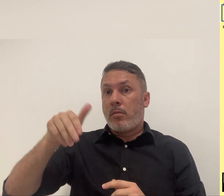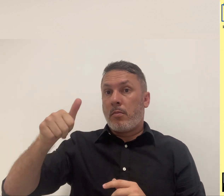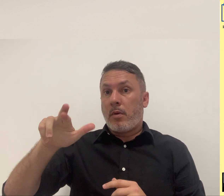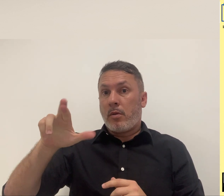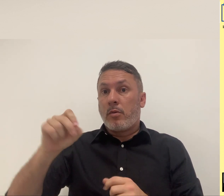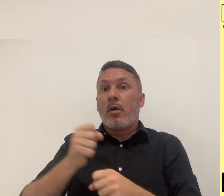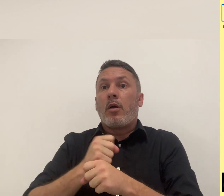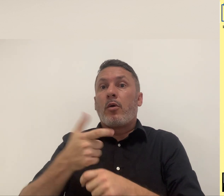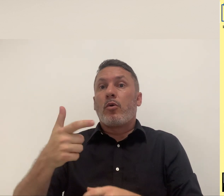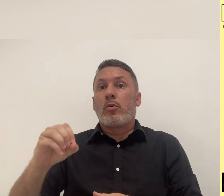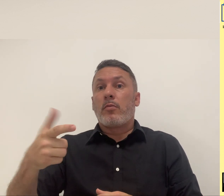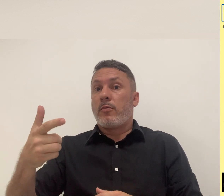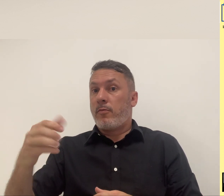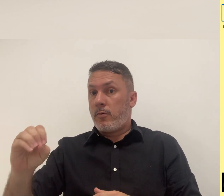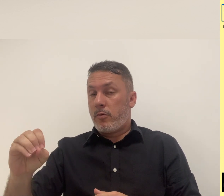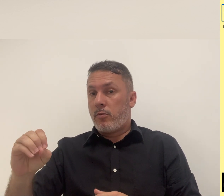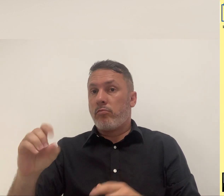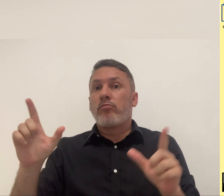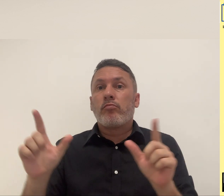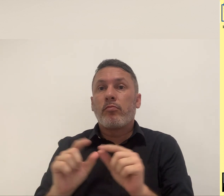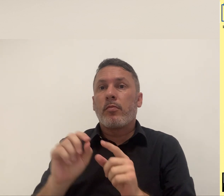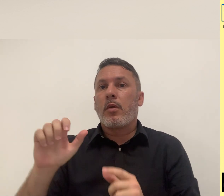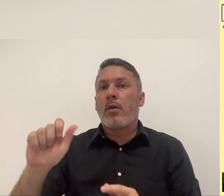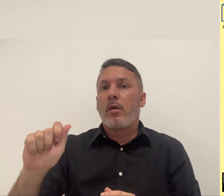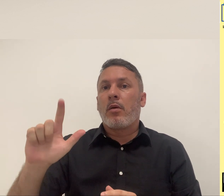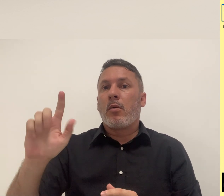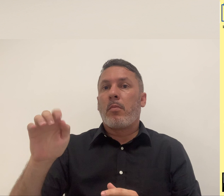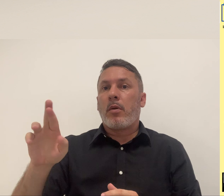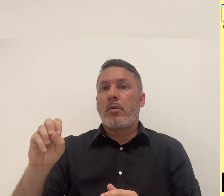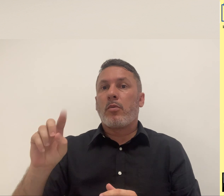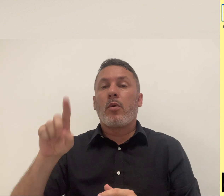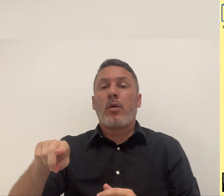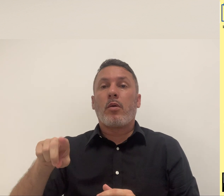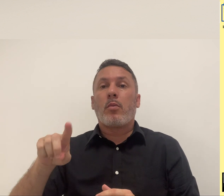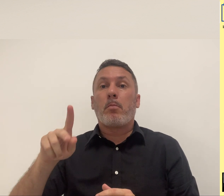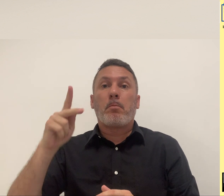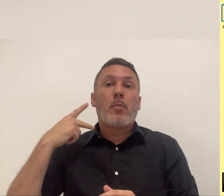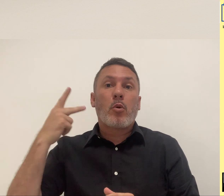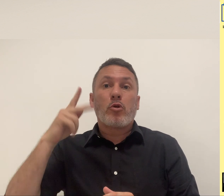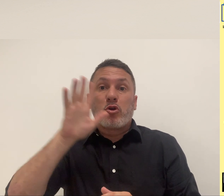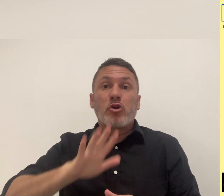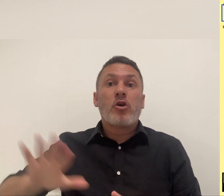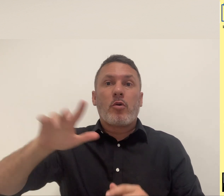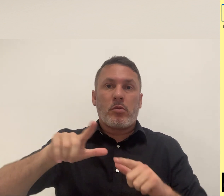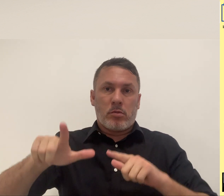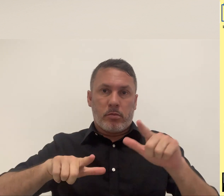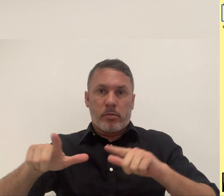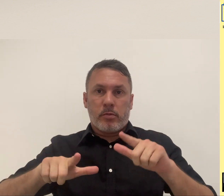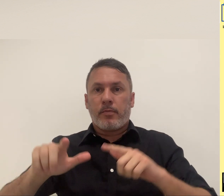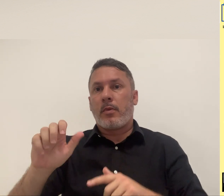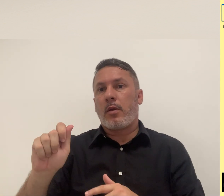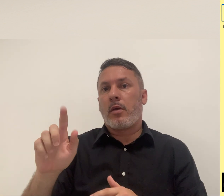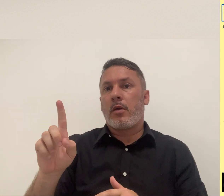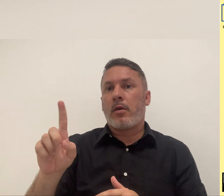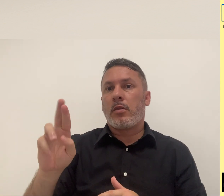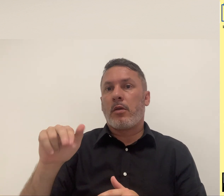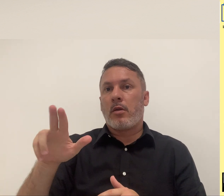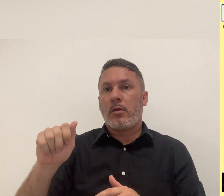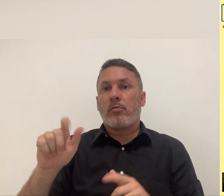brasília df 28 de março de 2020 alberto bastos balazeiro procurador-geral do trabalho